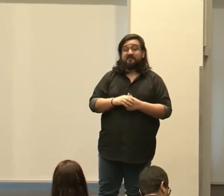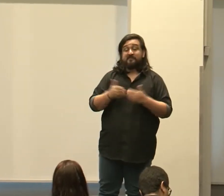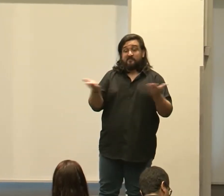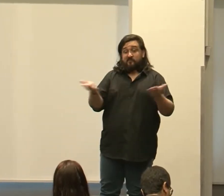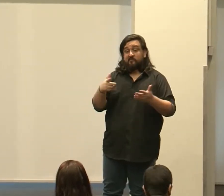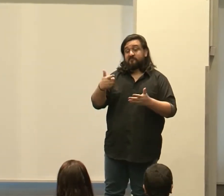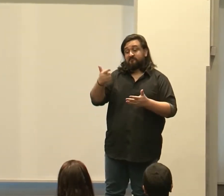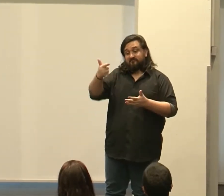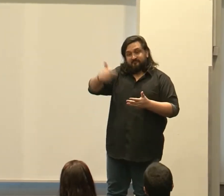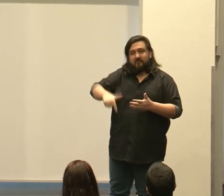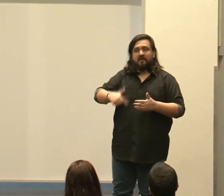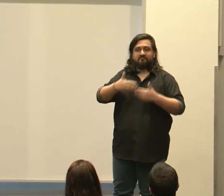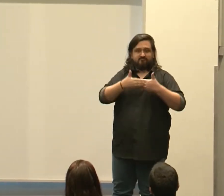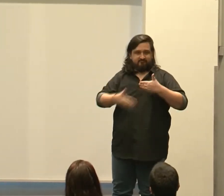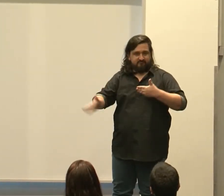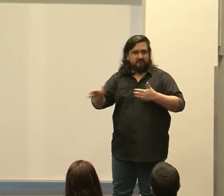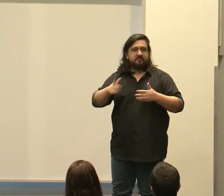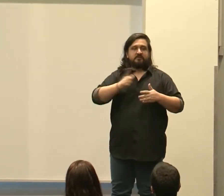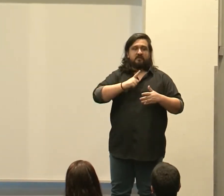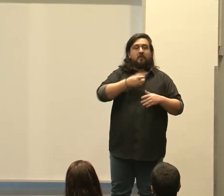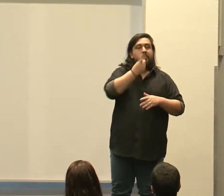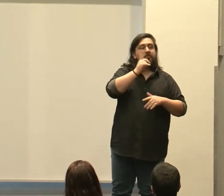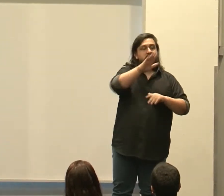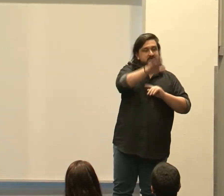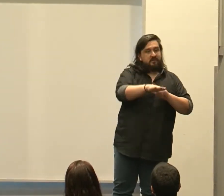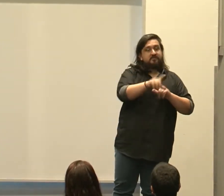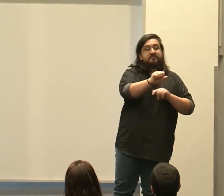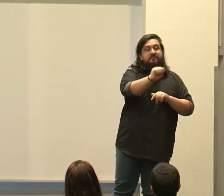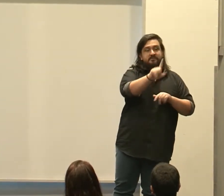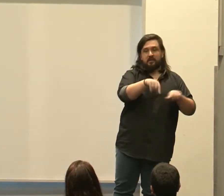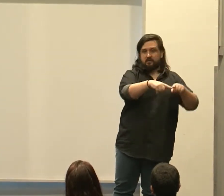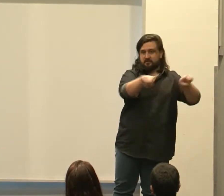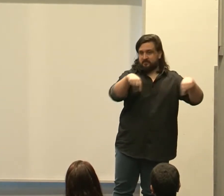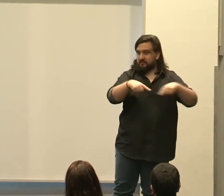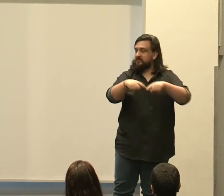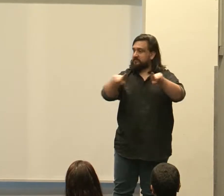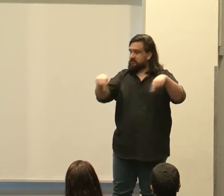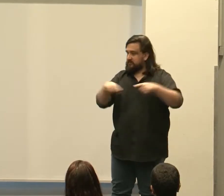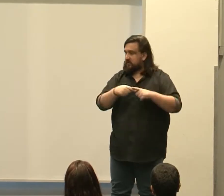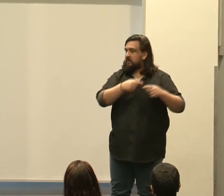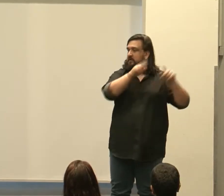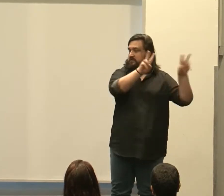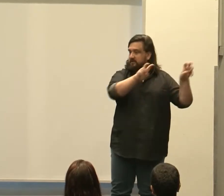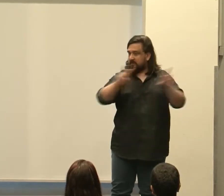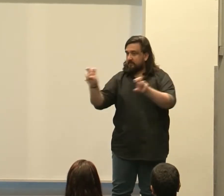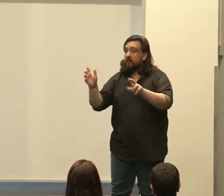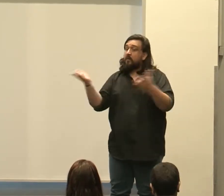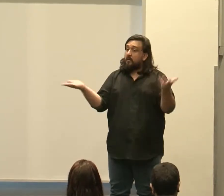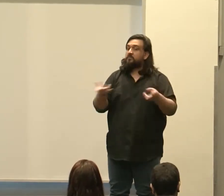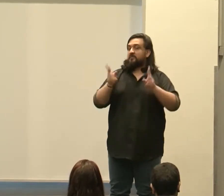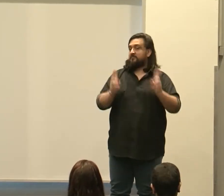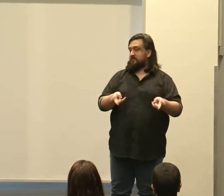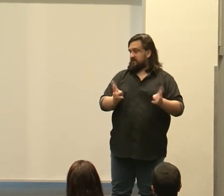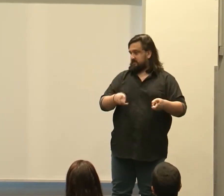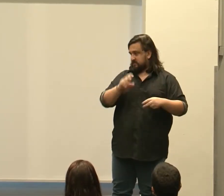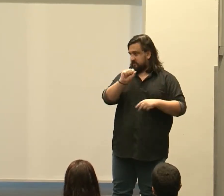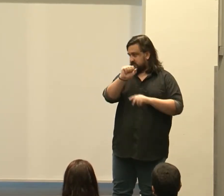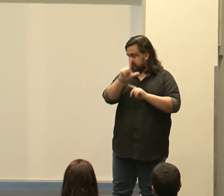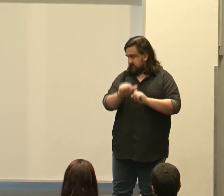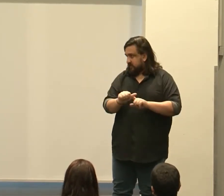de ontem foi realmente maravilhoso. Hoje nós estamos ainda no período da manhã nos reunindo nas